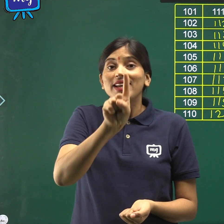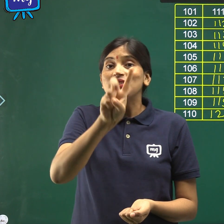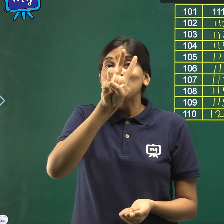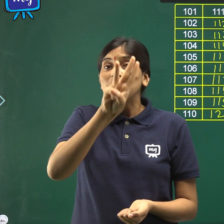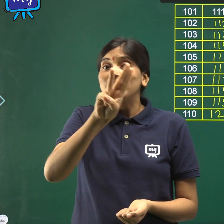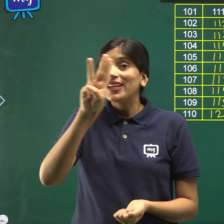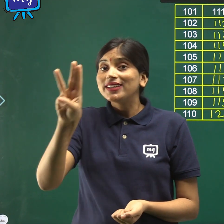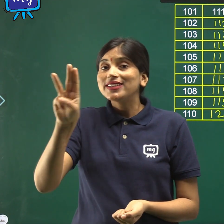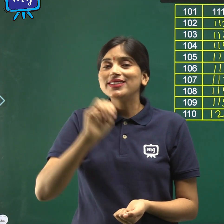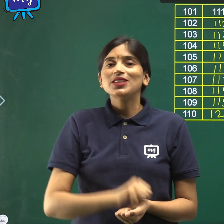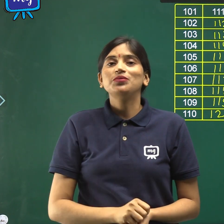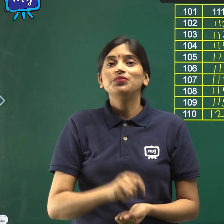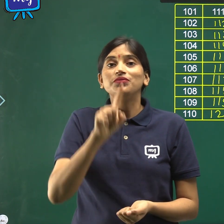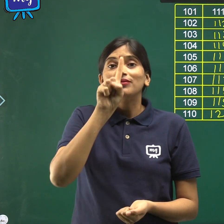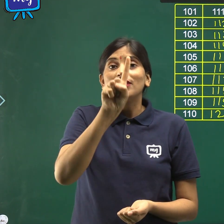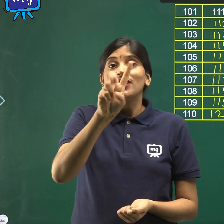133,